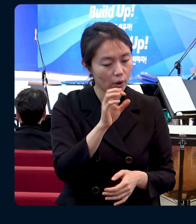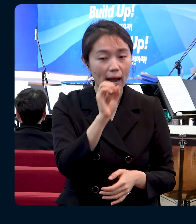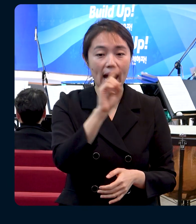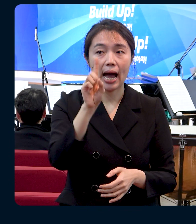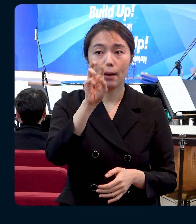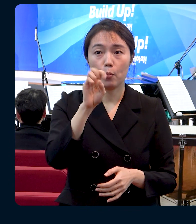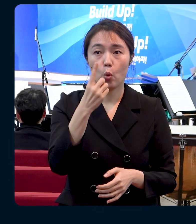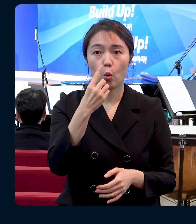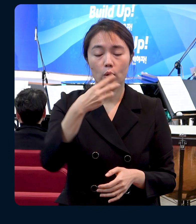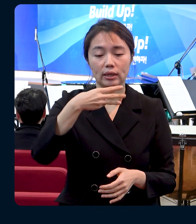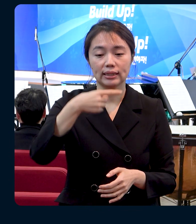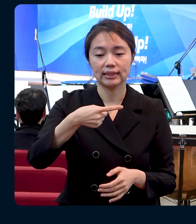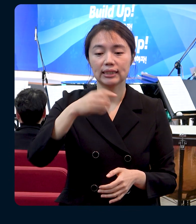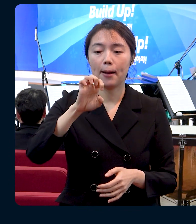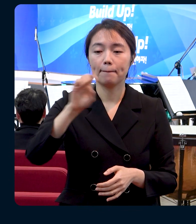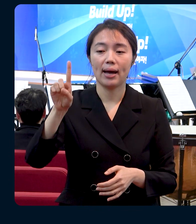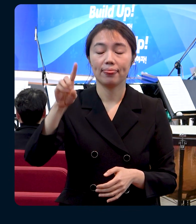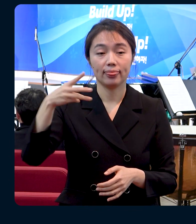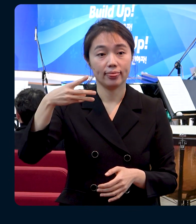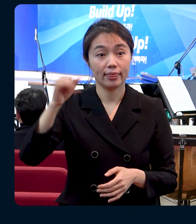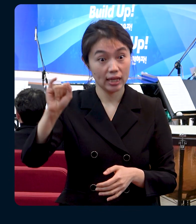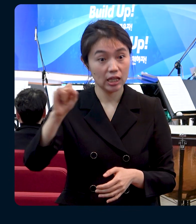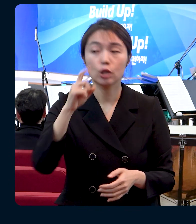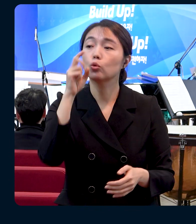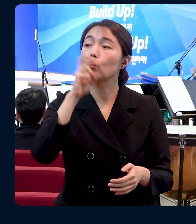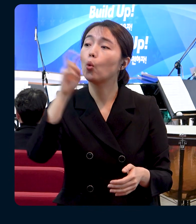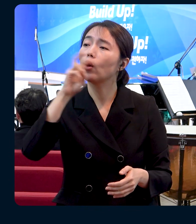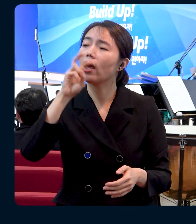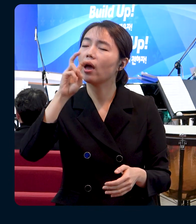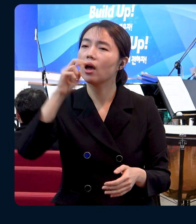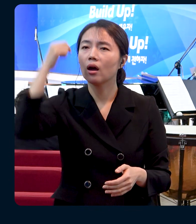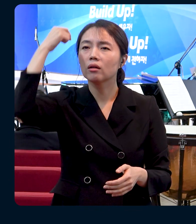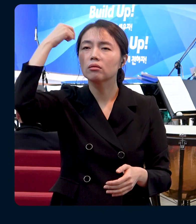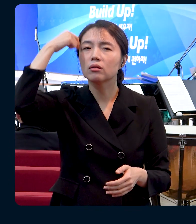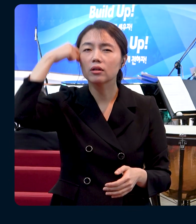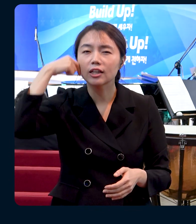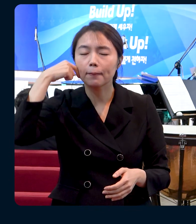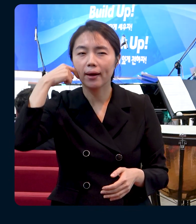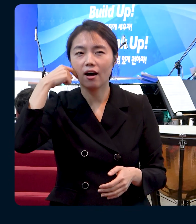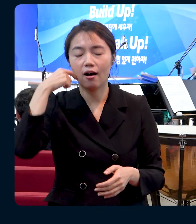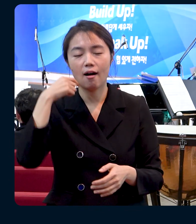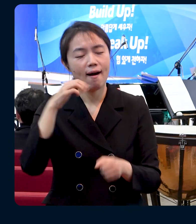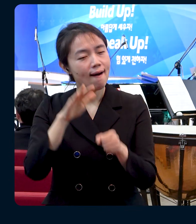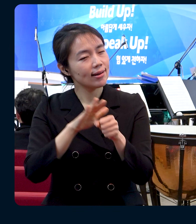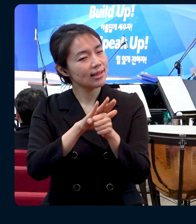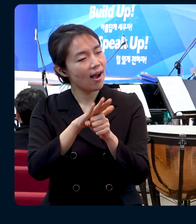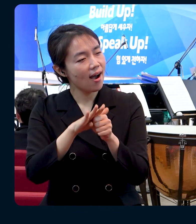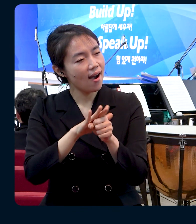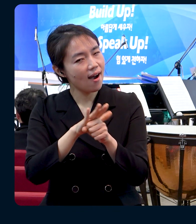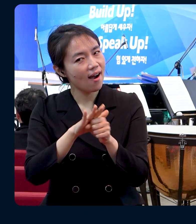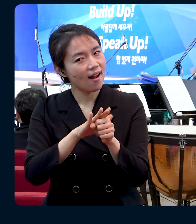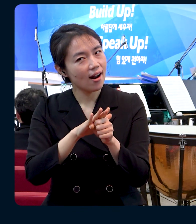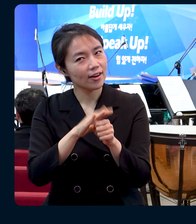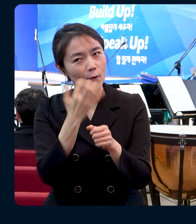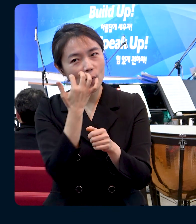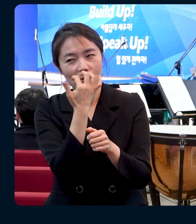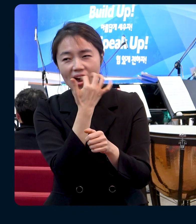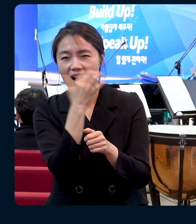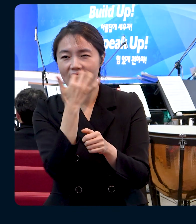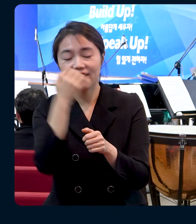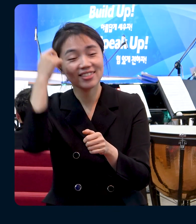이걸 보고 아모르 파티 그래서 상당히 로맨틱하고 그리고 관능적인, 왜냐면 아모르가